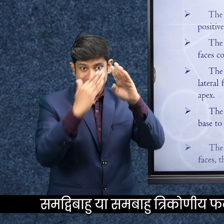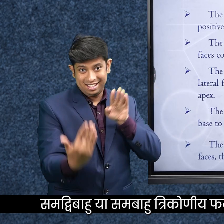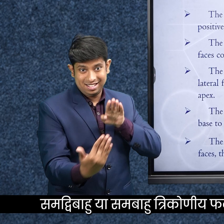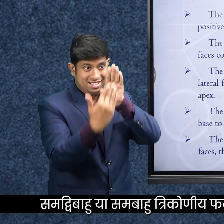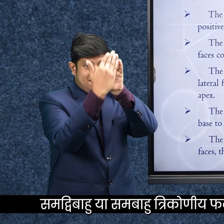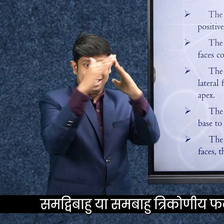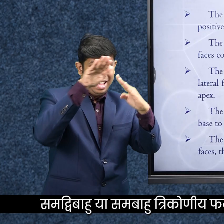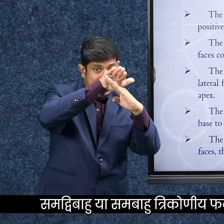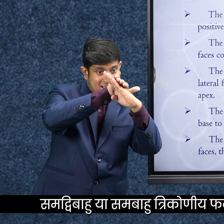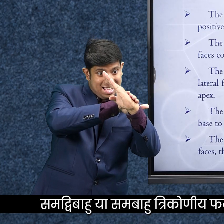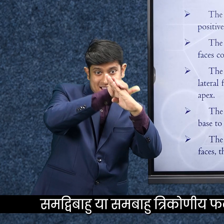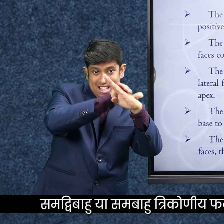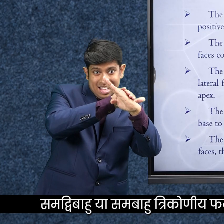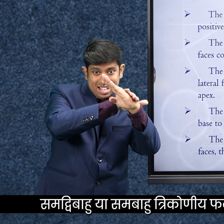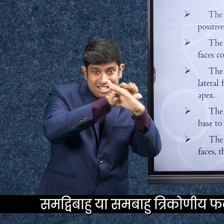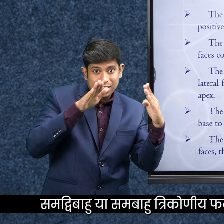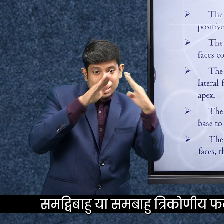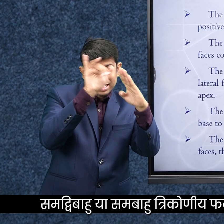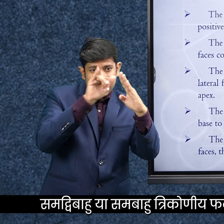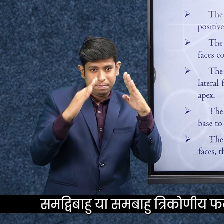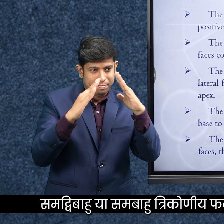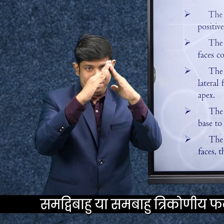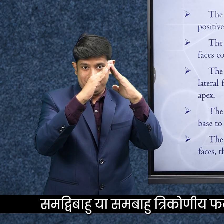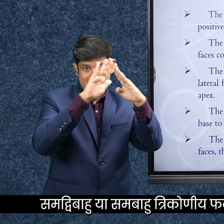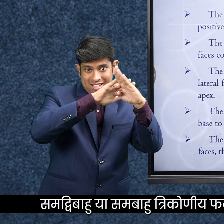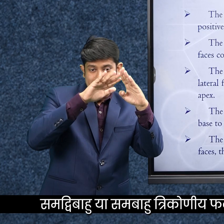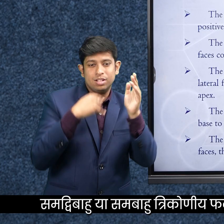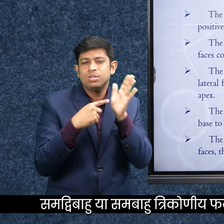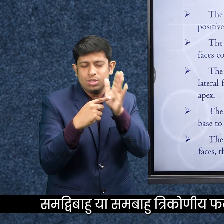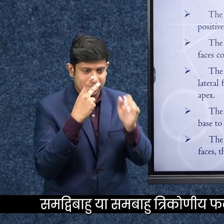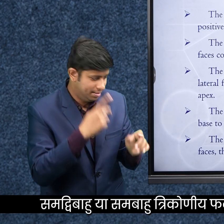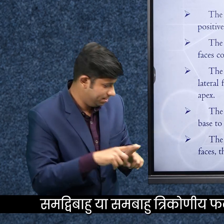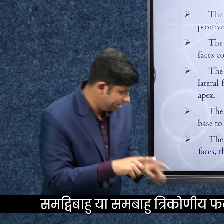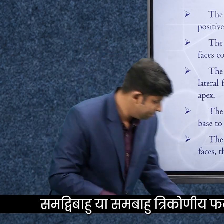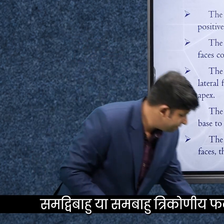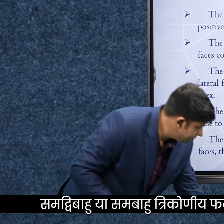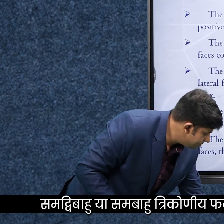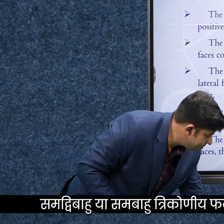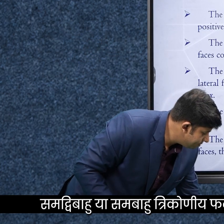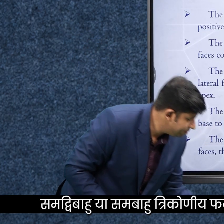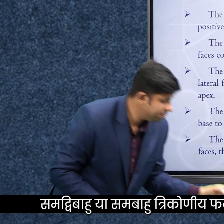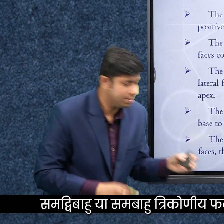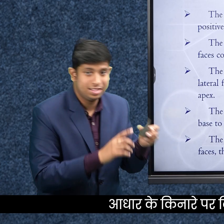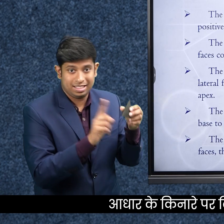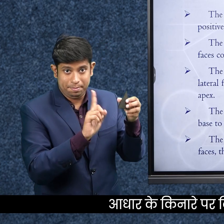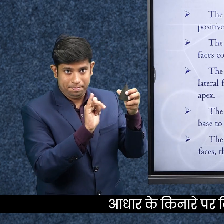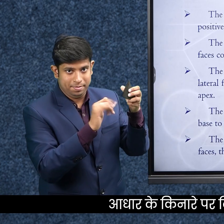समद्विबाहु या समबाहु त्रिकोणीय फलकों के वाले शुंडाकार स्तंभ के लिए तिरछी ऊंचाई आधार के